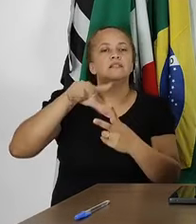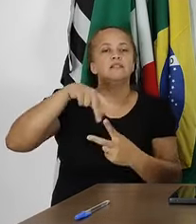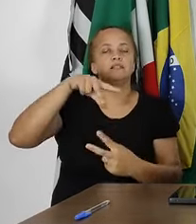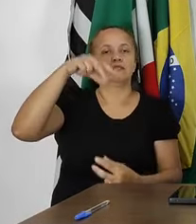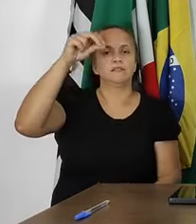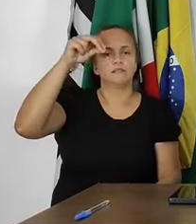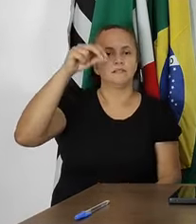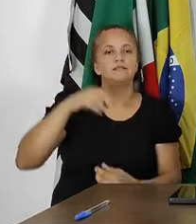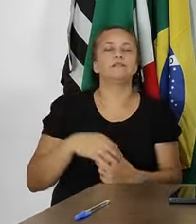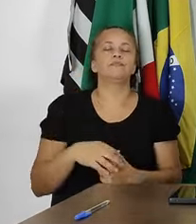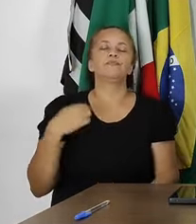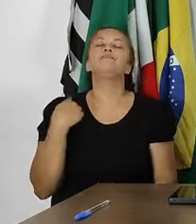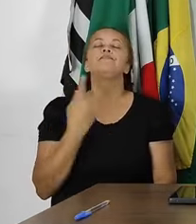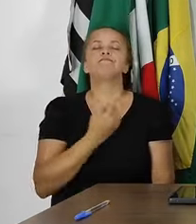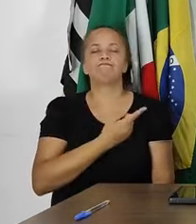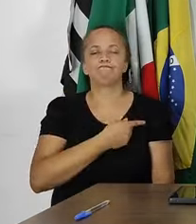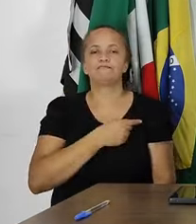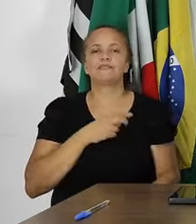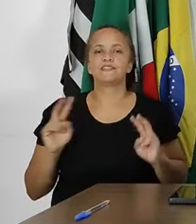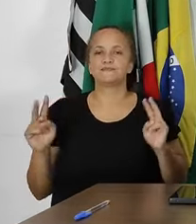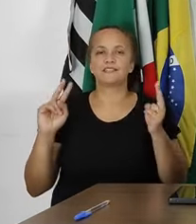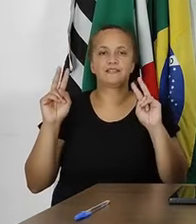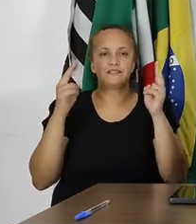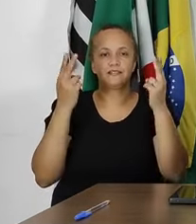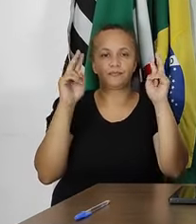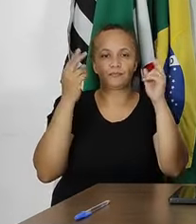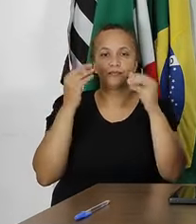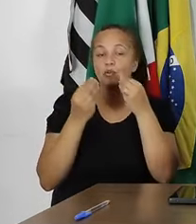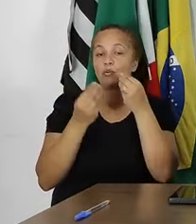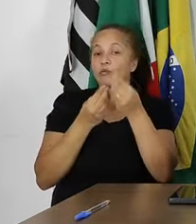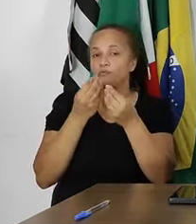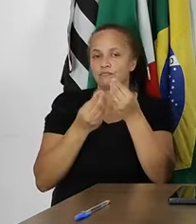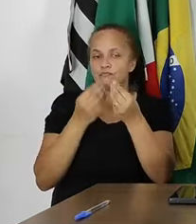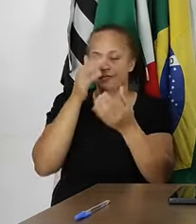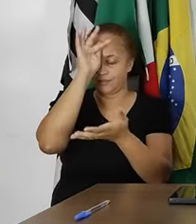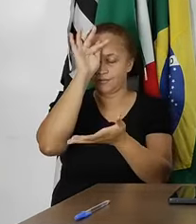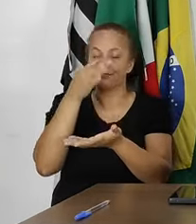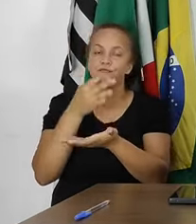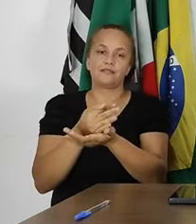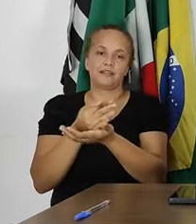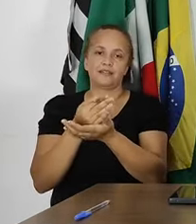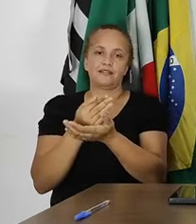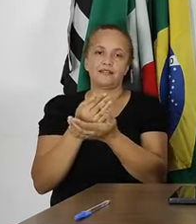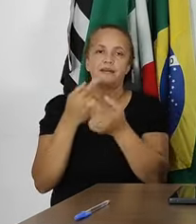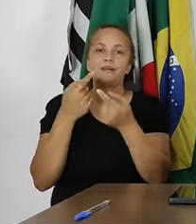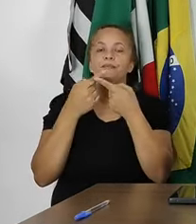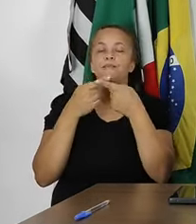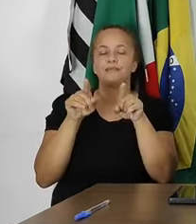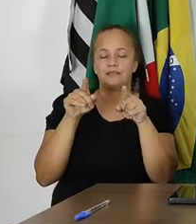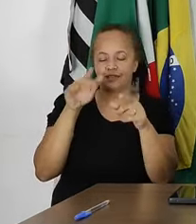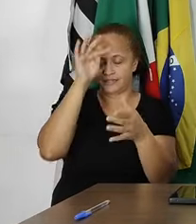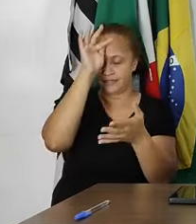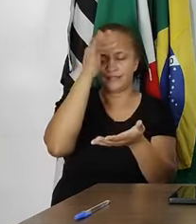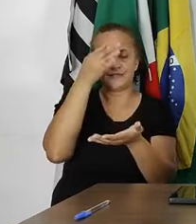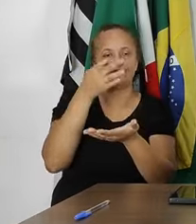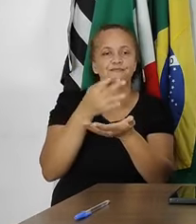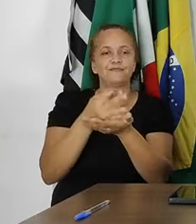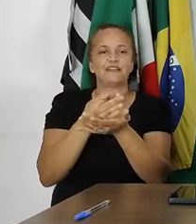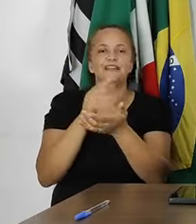vence todas elas por meio da fé. Mas a fé só vem pelo ouvir a palavra de